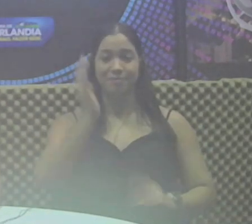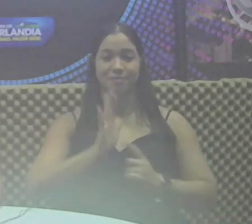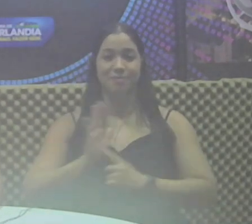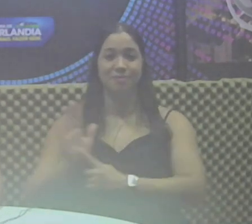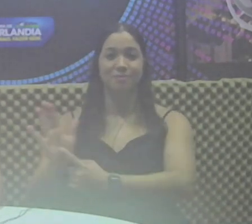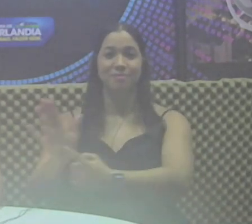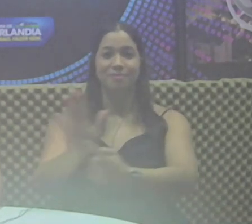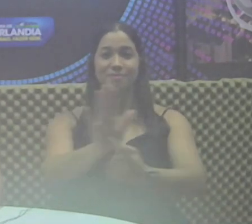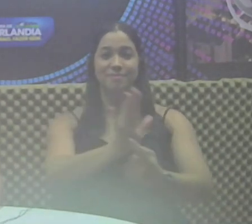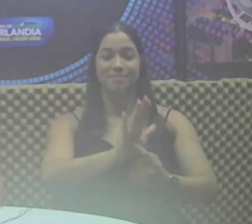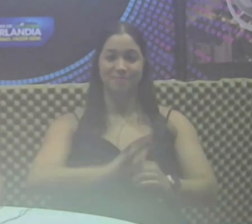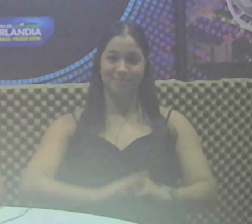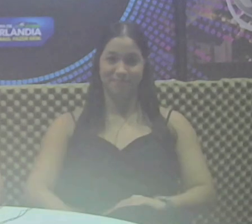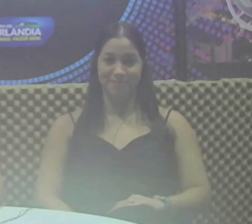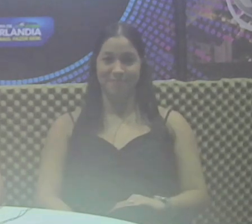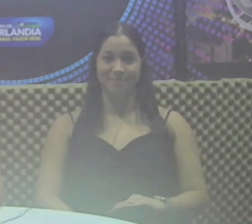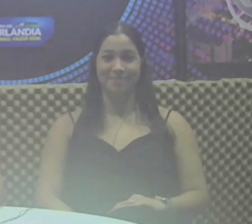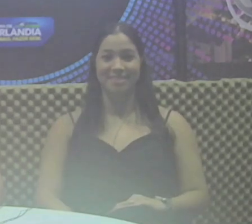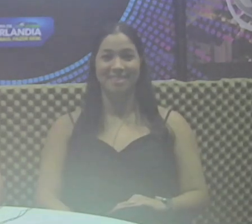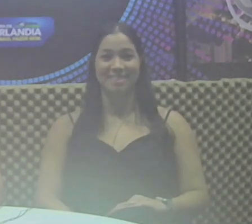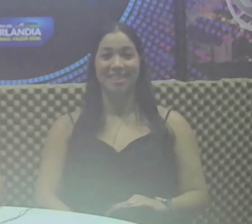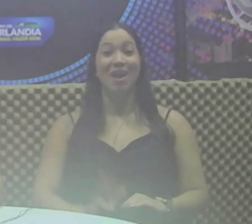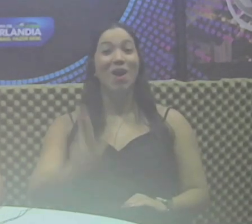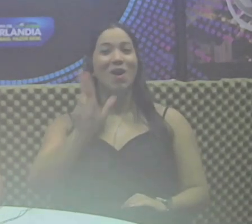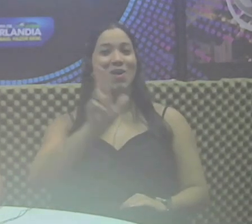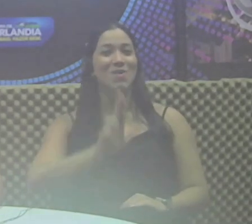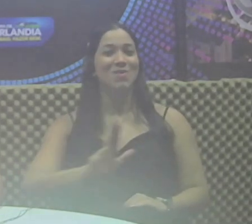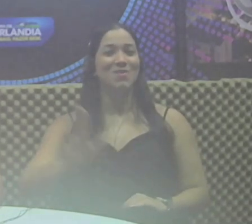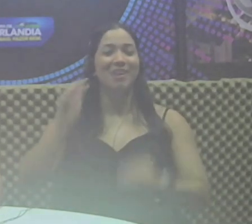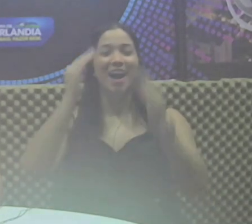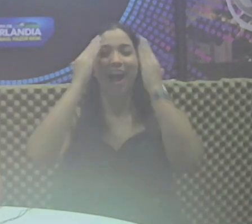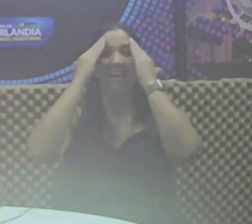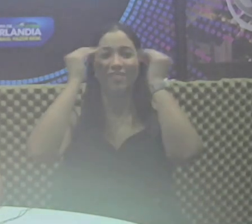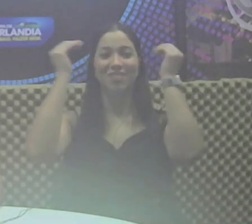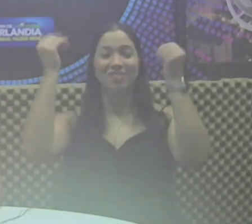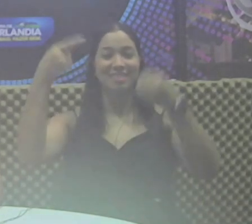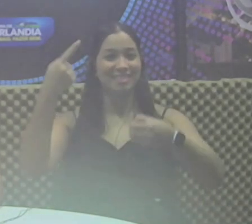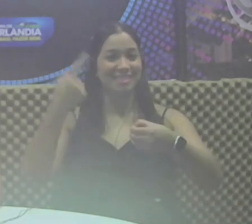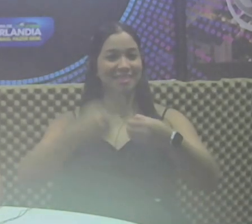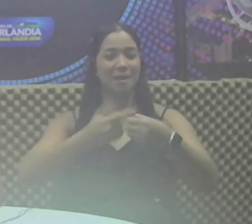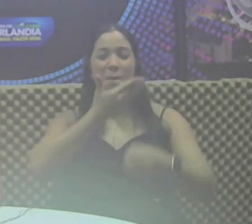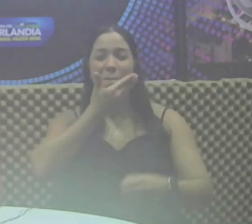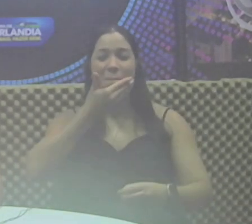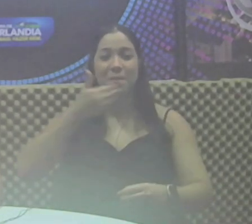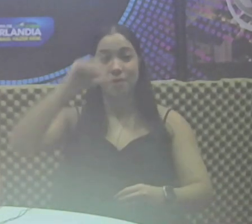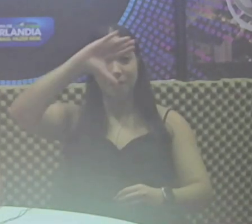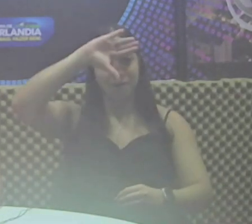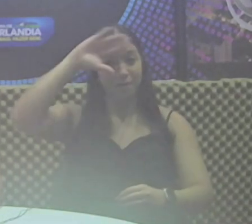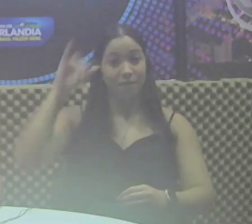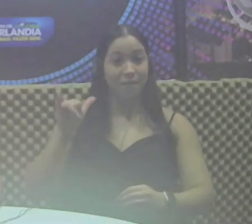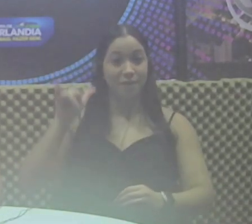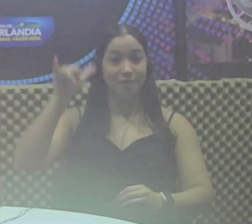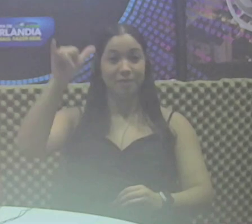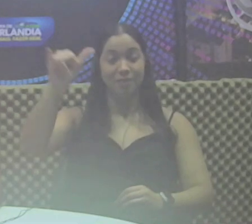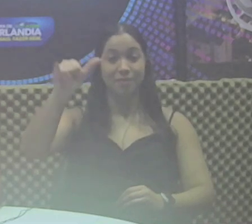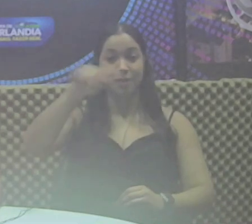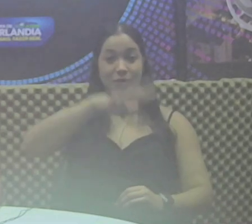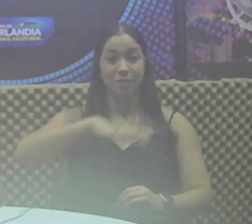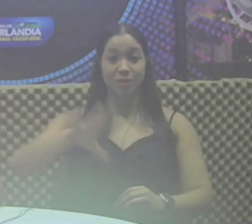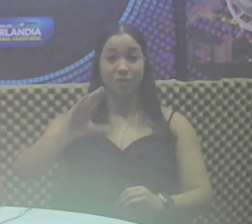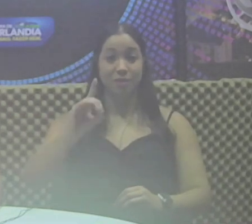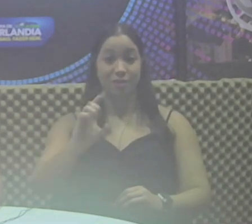destaque nacional. Uberlândia é destaque nacional como cidade com o melhor aeroporto regional do Sudeste